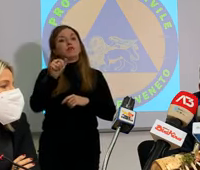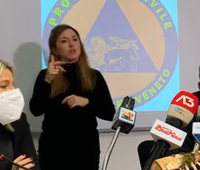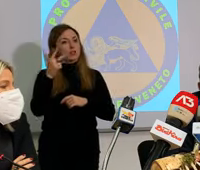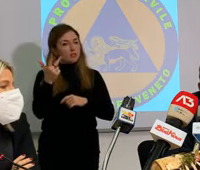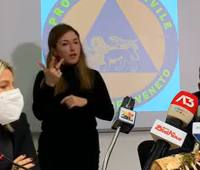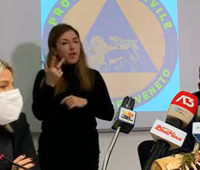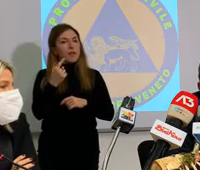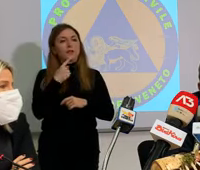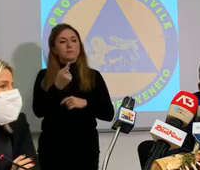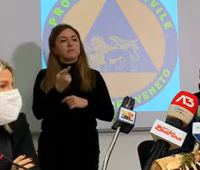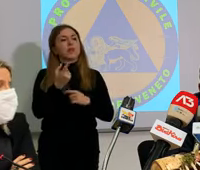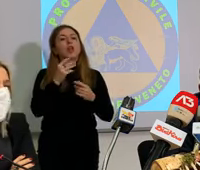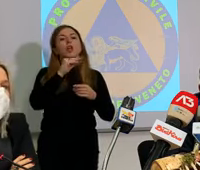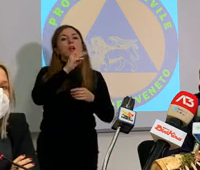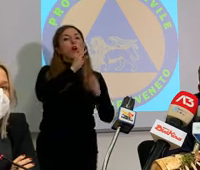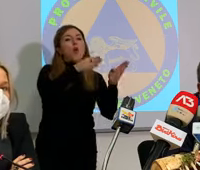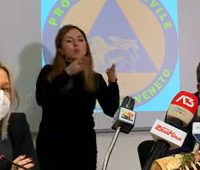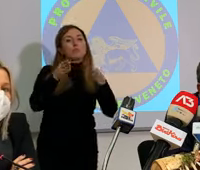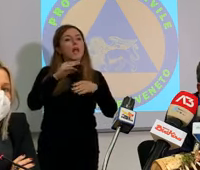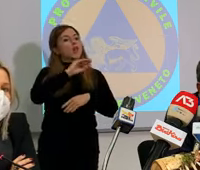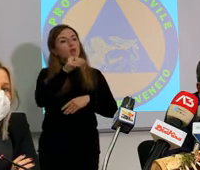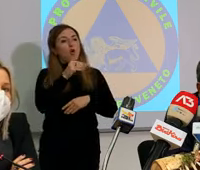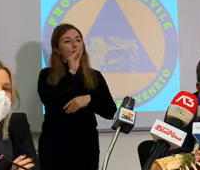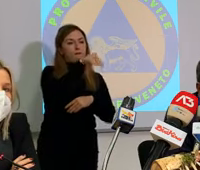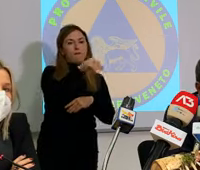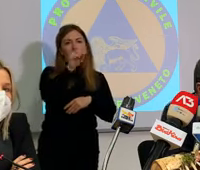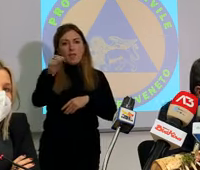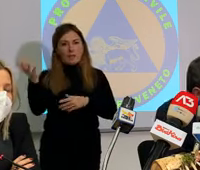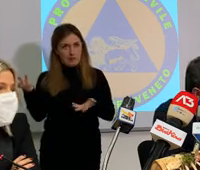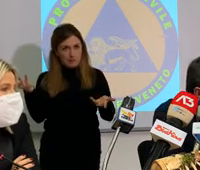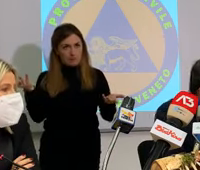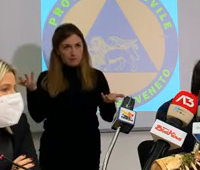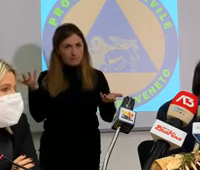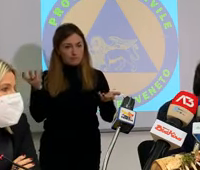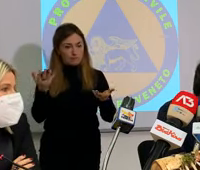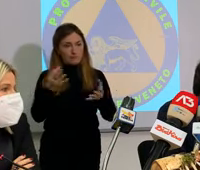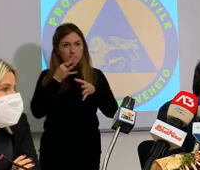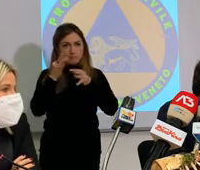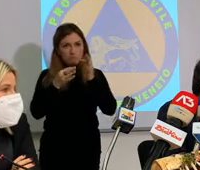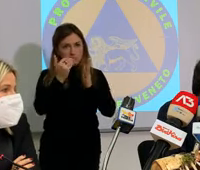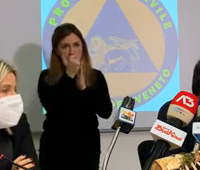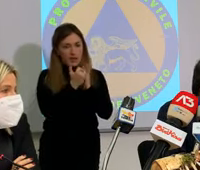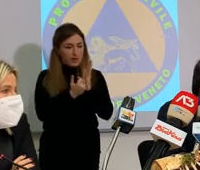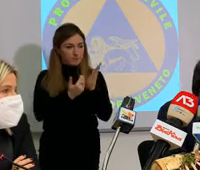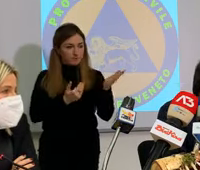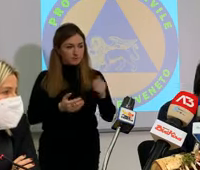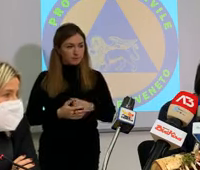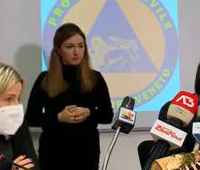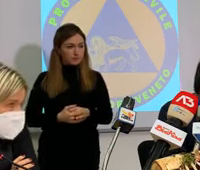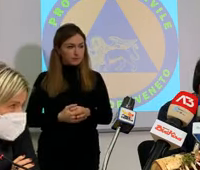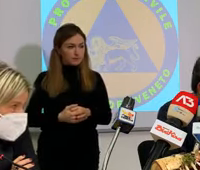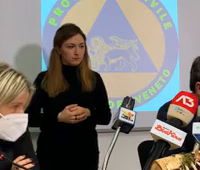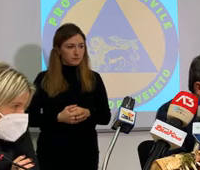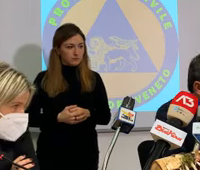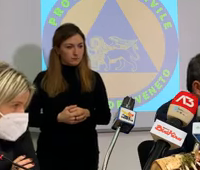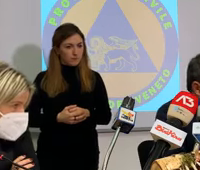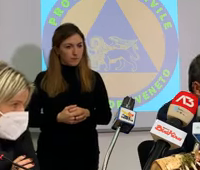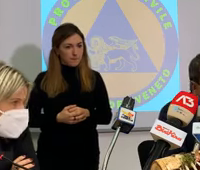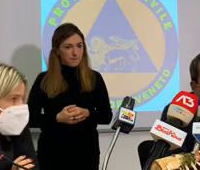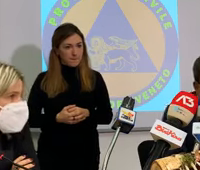individuiamo ospedale per ospedale dove vanno messi questi letti spero per